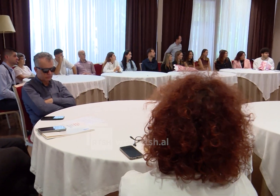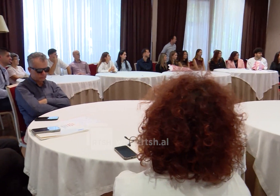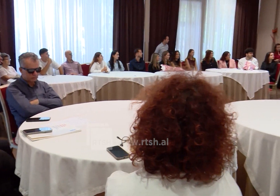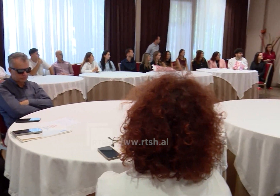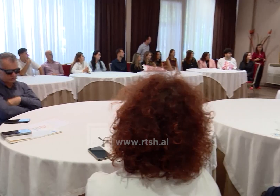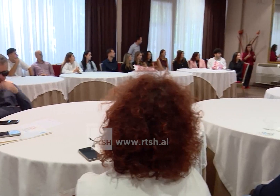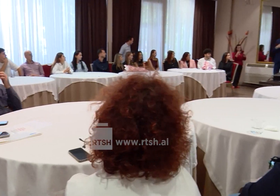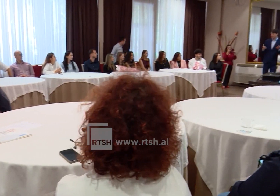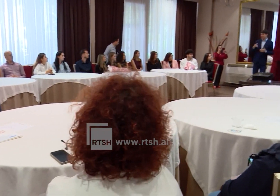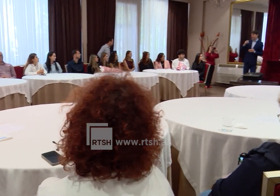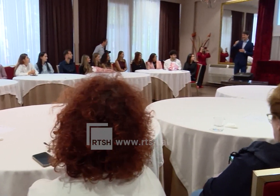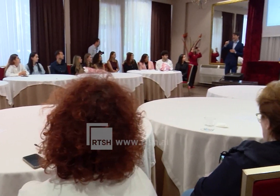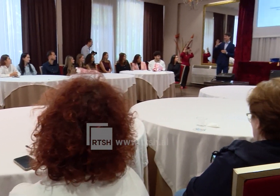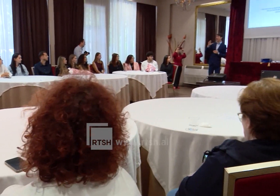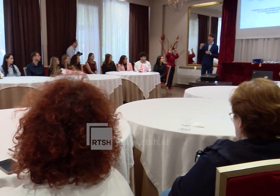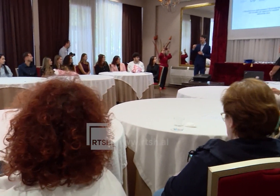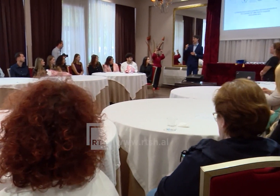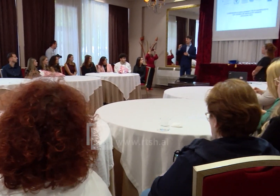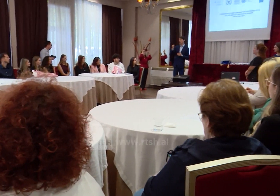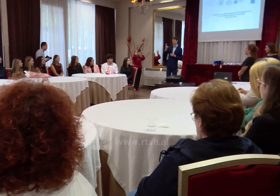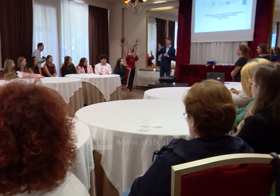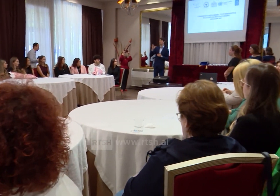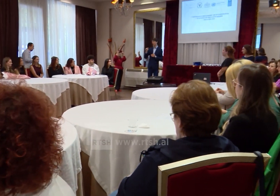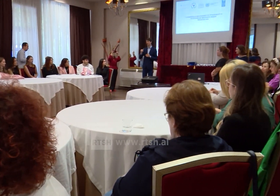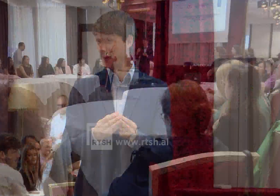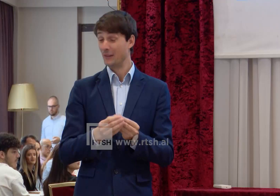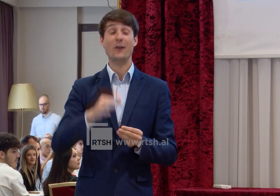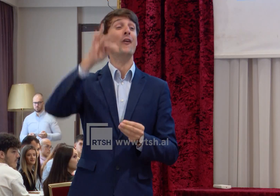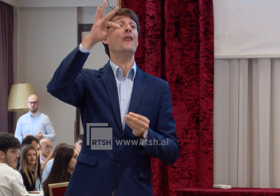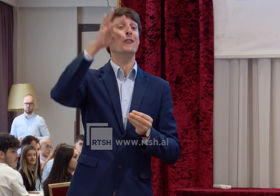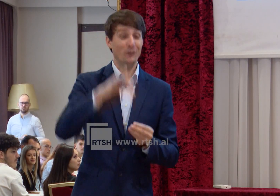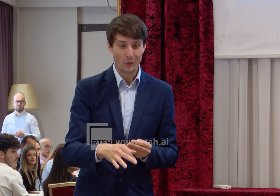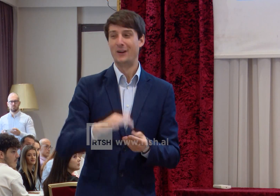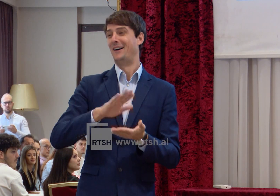1996, Shqipëria është bërë për herë të parë anëtare e Organizatës Botërore të Njerëzve që nuk dëgjojnë.